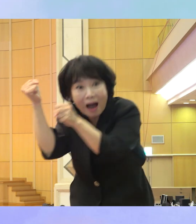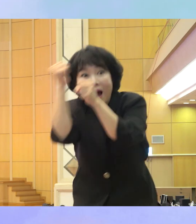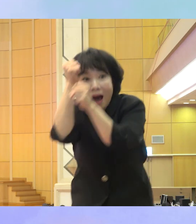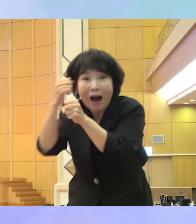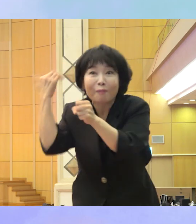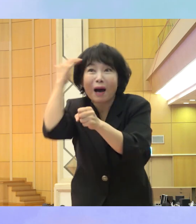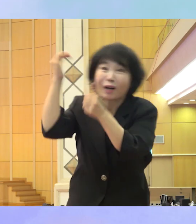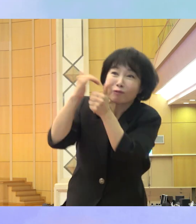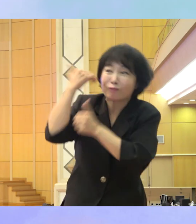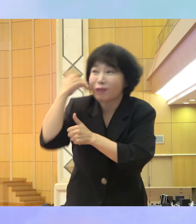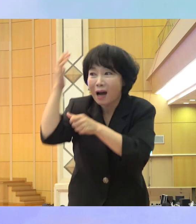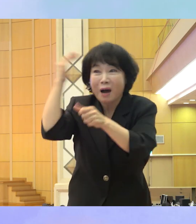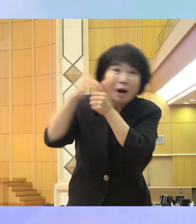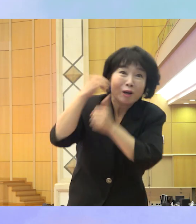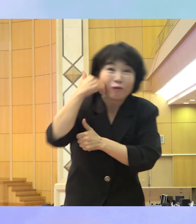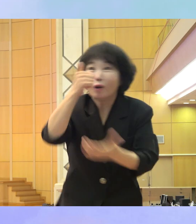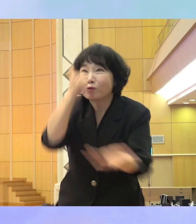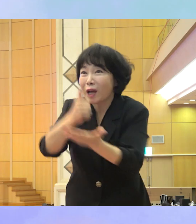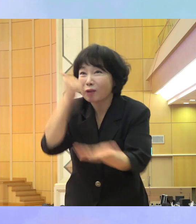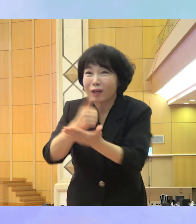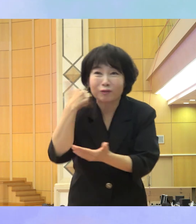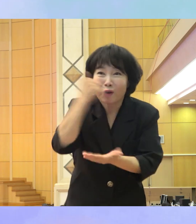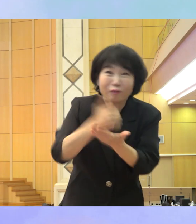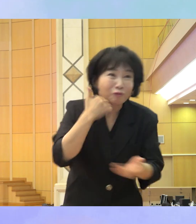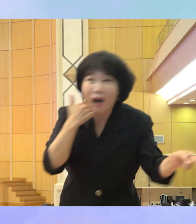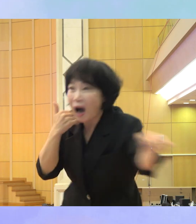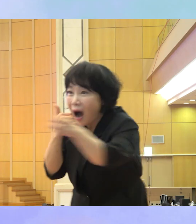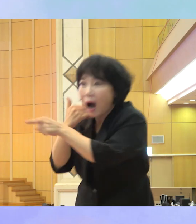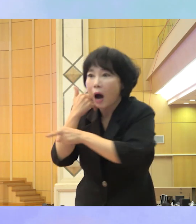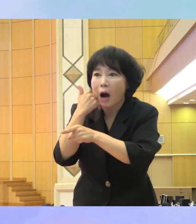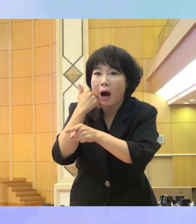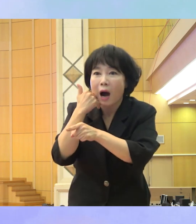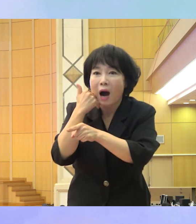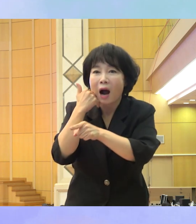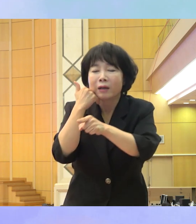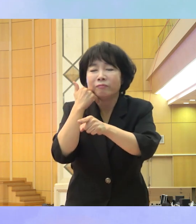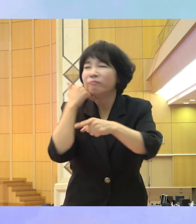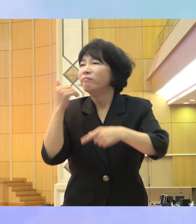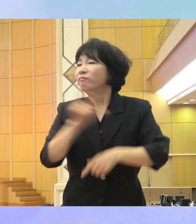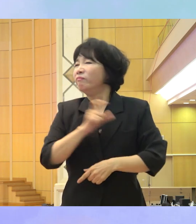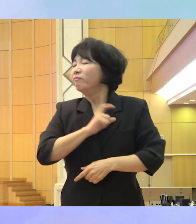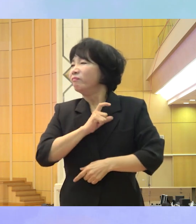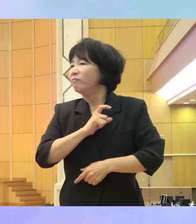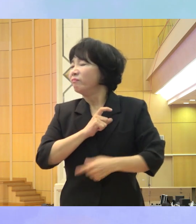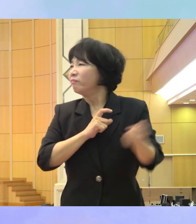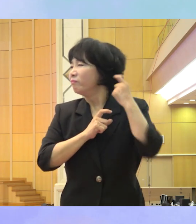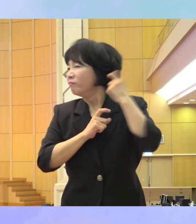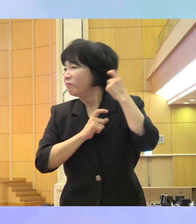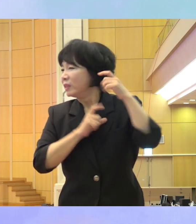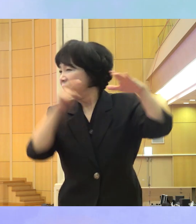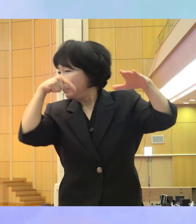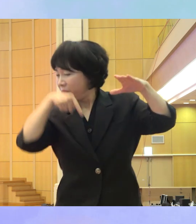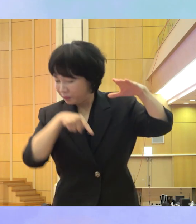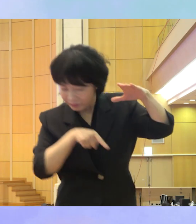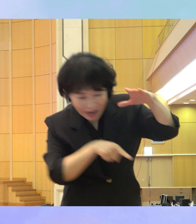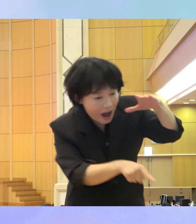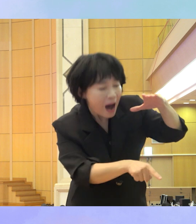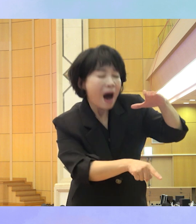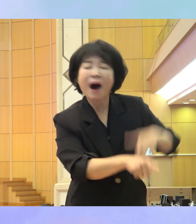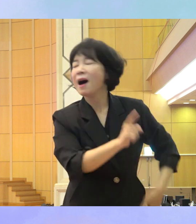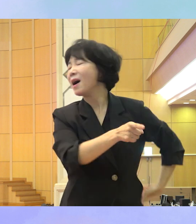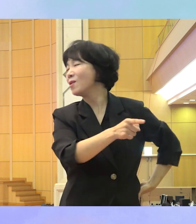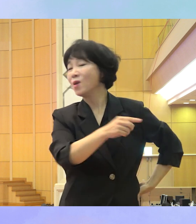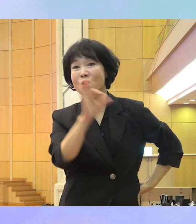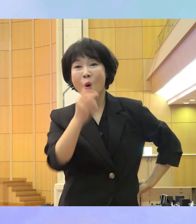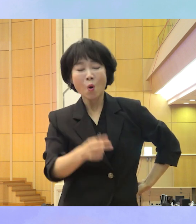일이 다가왔을까? 그런데 배 밑창에서 요나가 코를 골고 잠자니까 코 고는 소리가